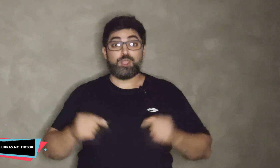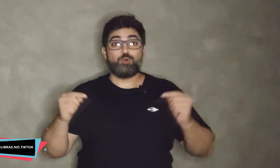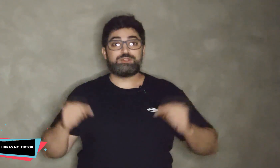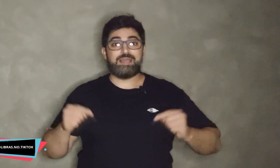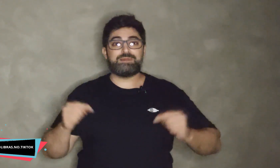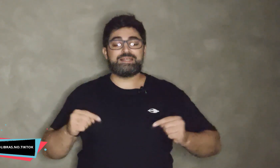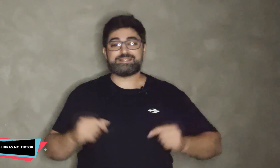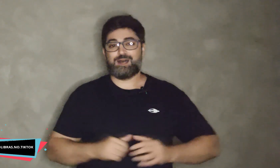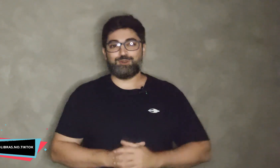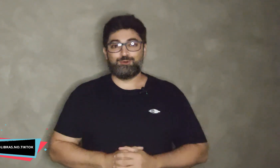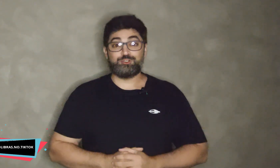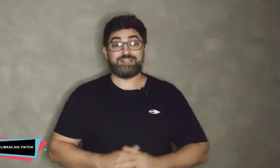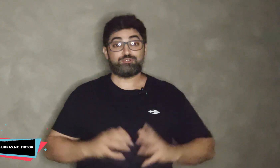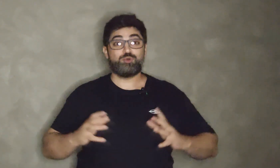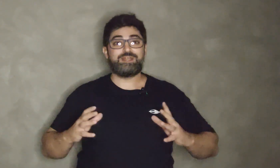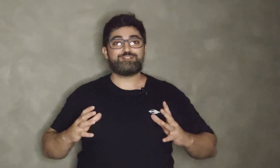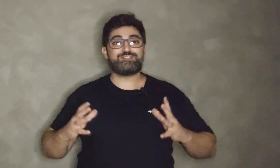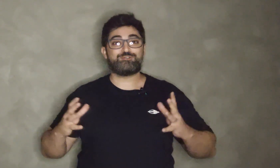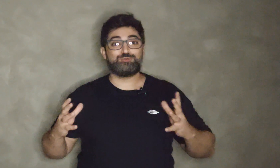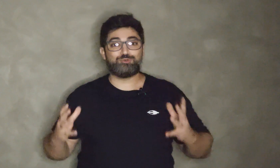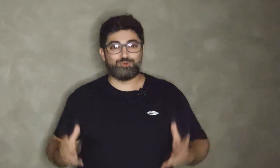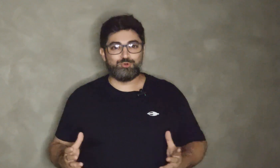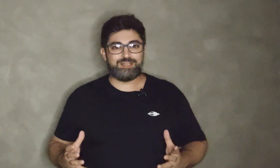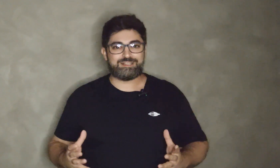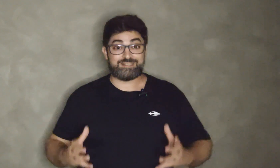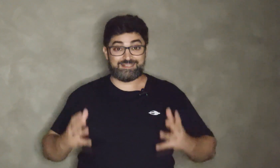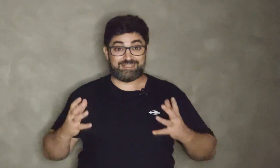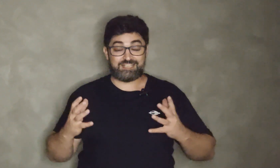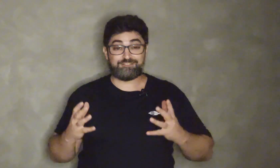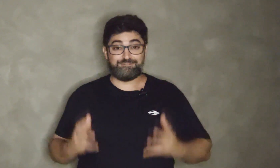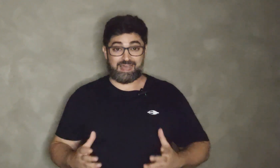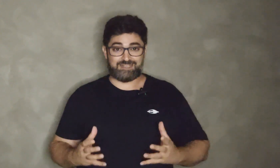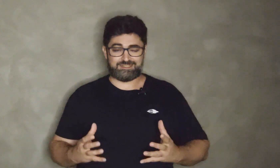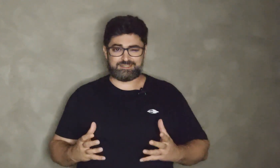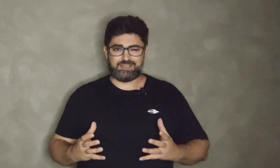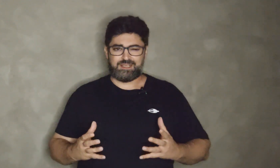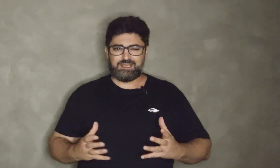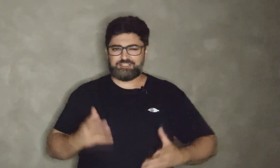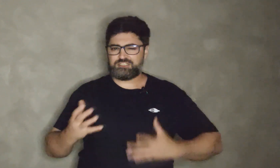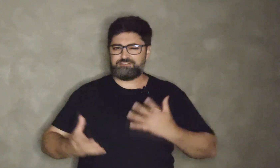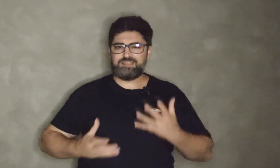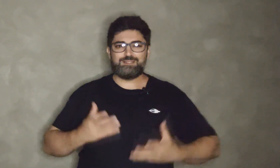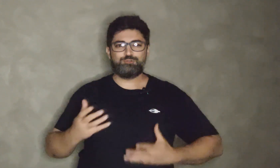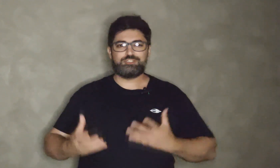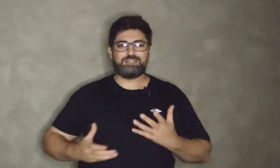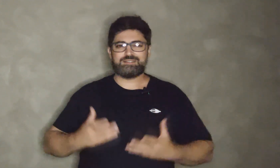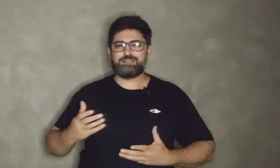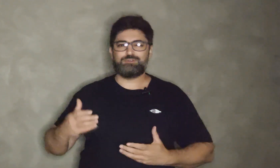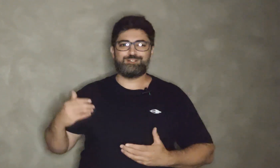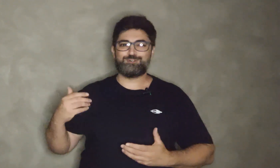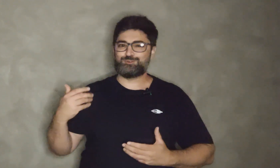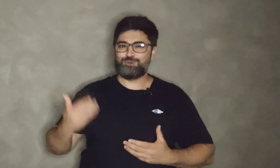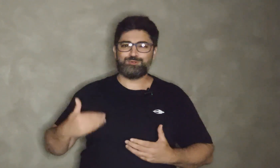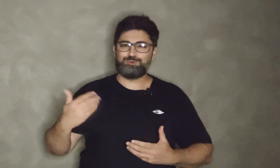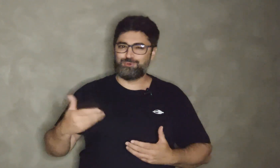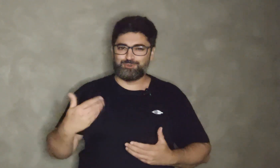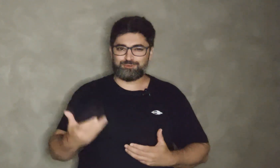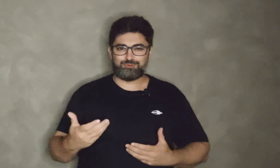o tema desta aula hoje é sobre as estruturas das frases. A gente já vem dando dicas aí durante todo o curso